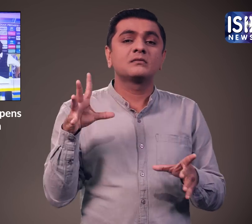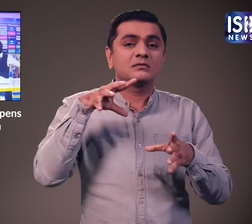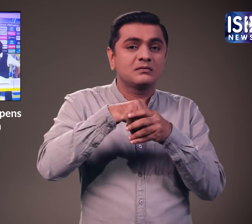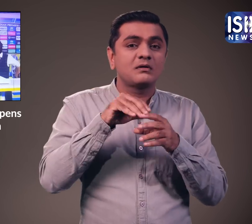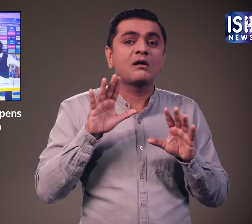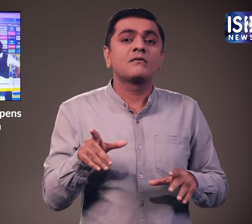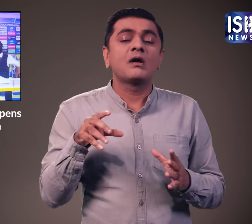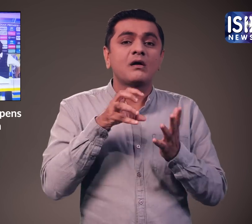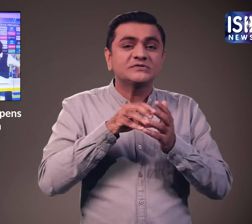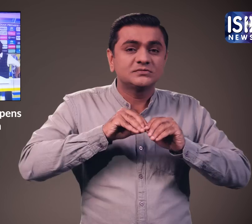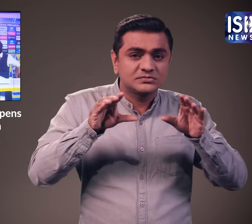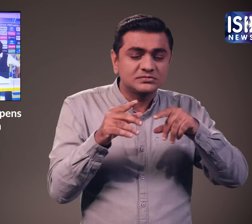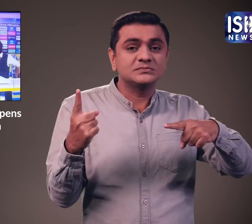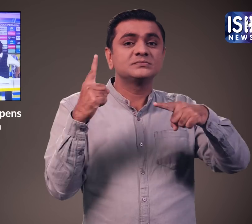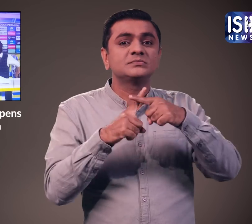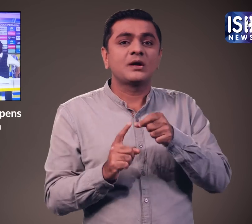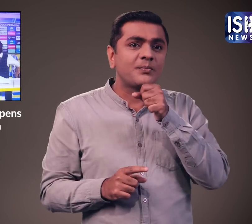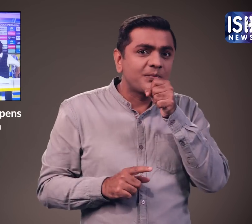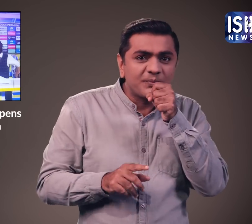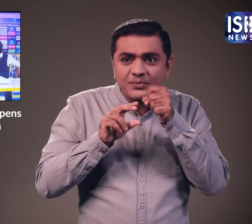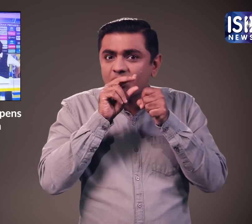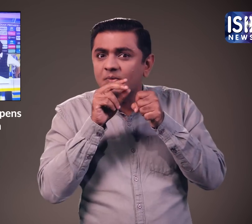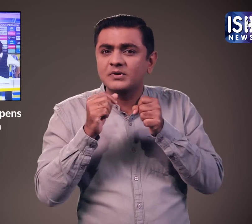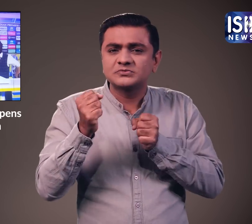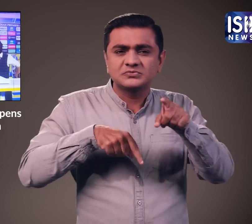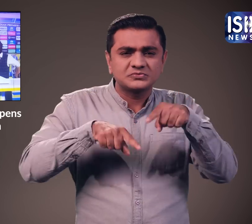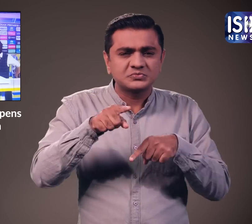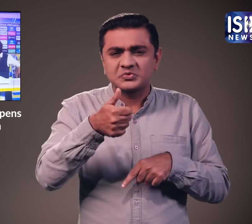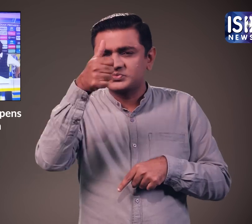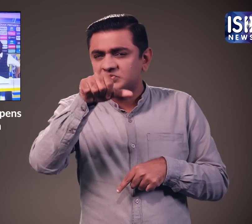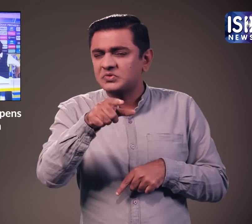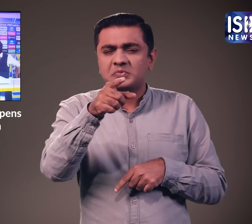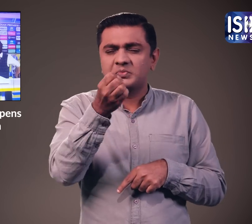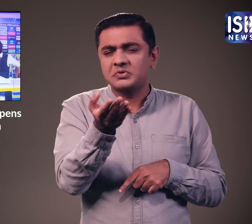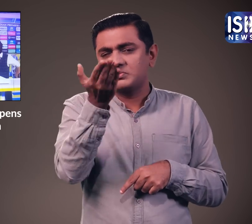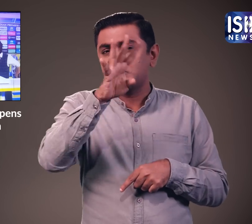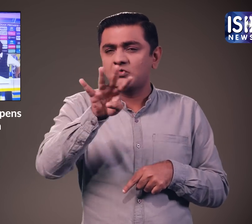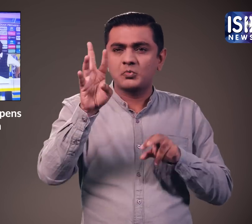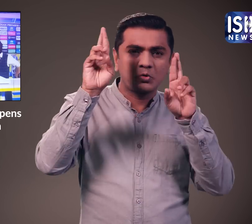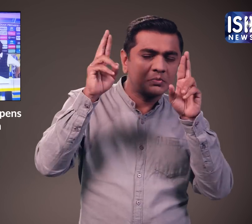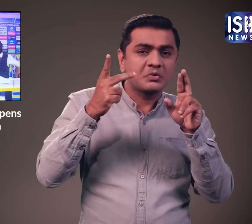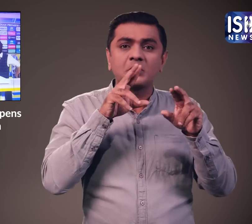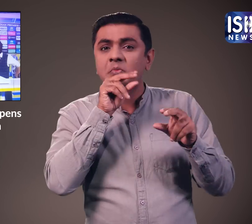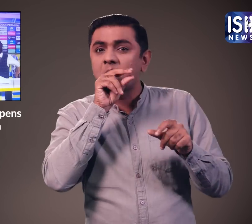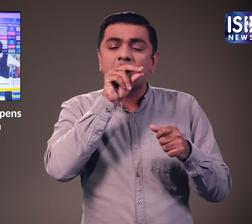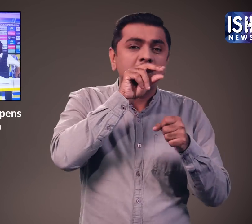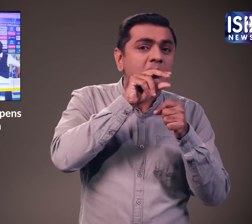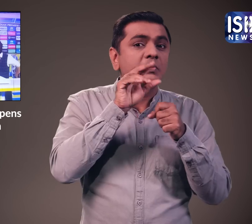है। आईपीयल में उन्हें कॉमेंटेटर और विशलेशक के रूप में चुना गया